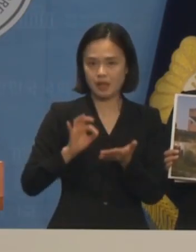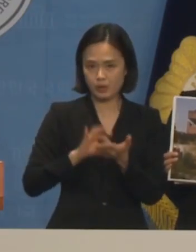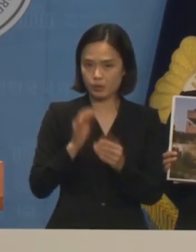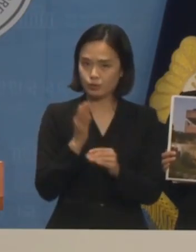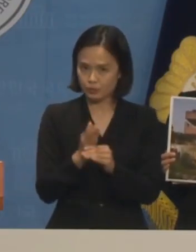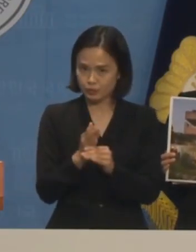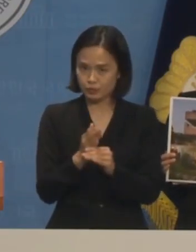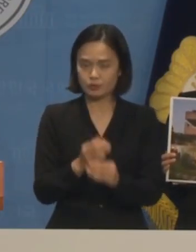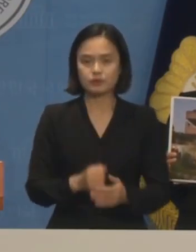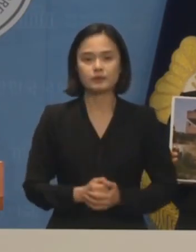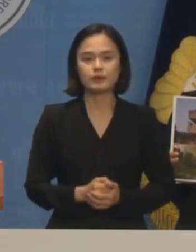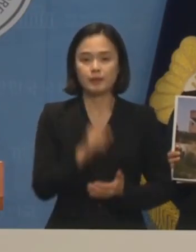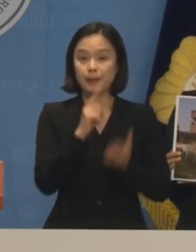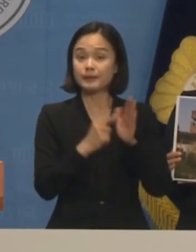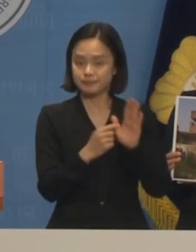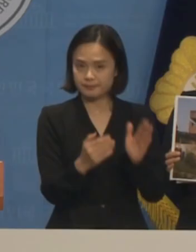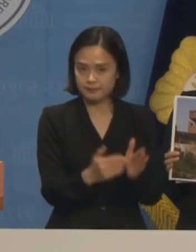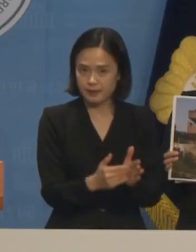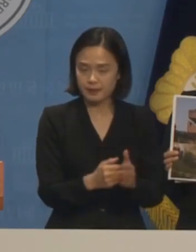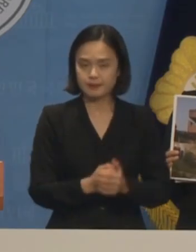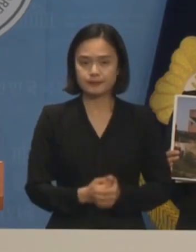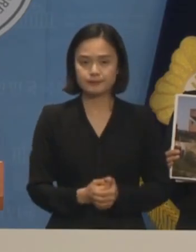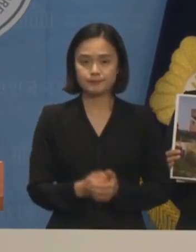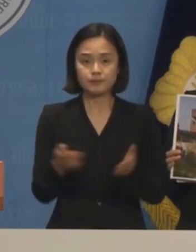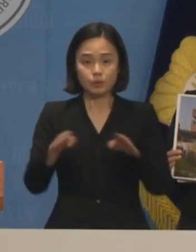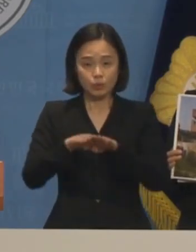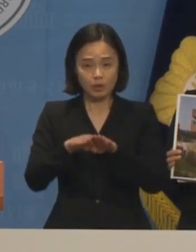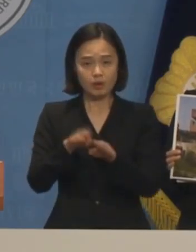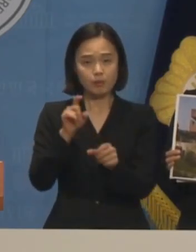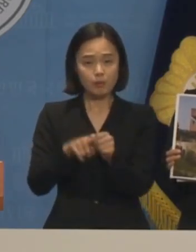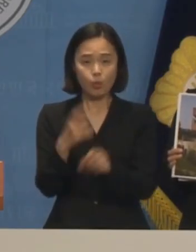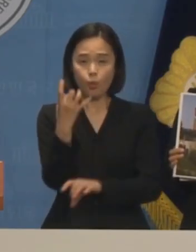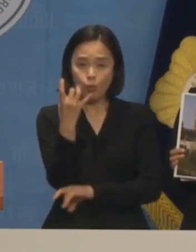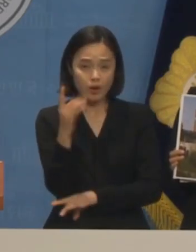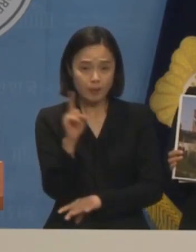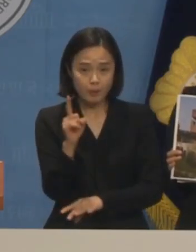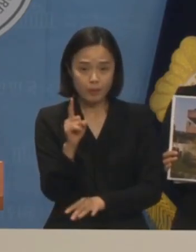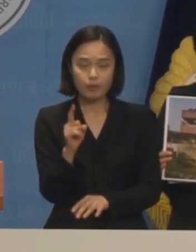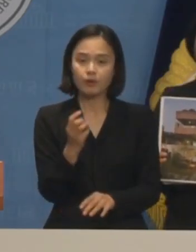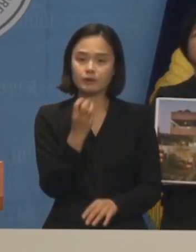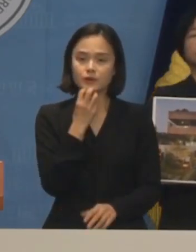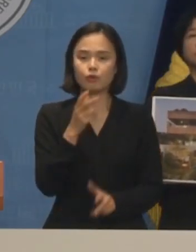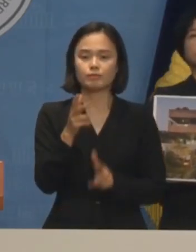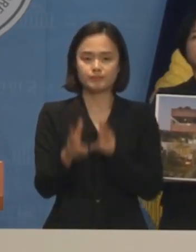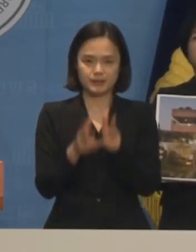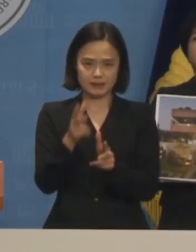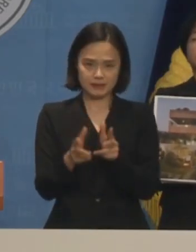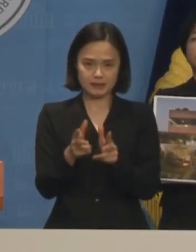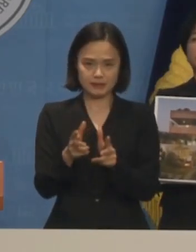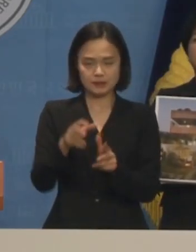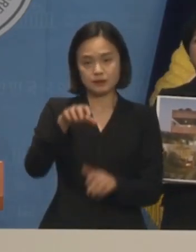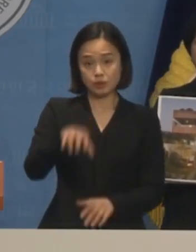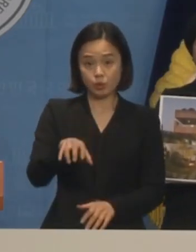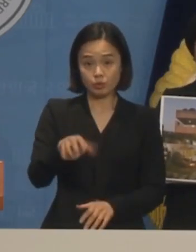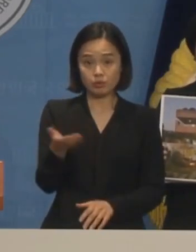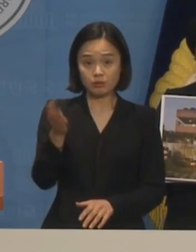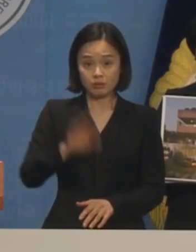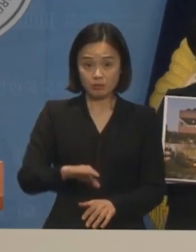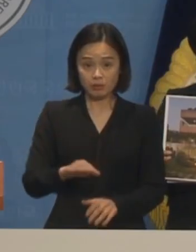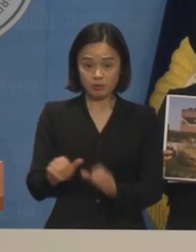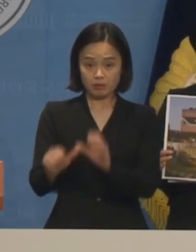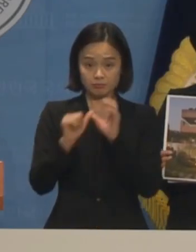글로벌 비즈니스 지원이라는 본래 취지는 사라지고 시설 사용의 54%가